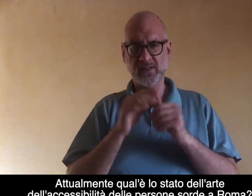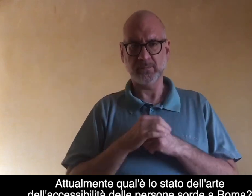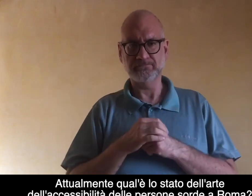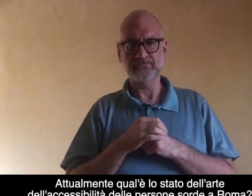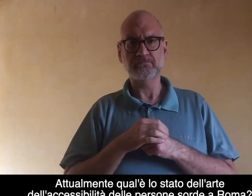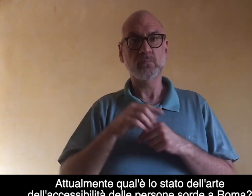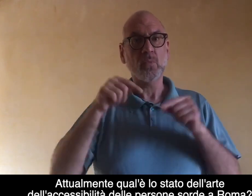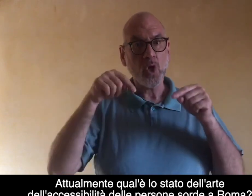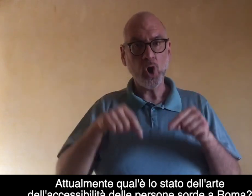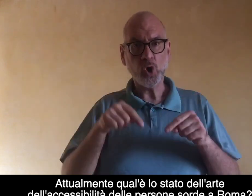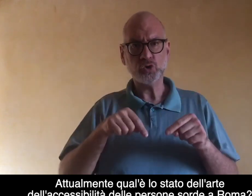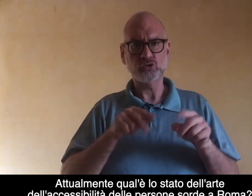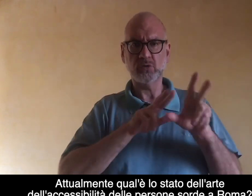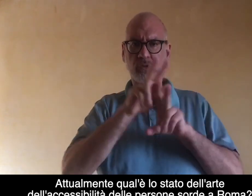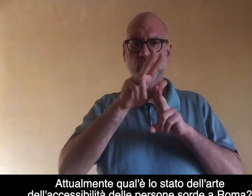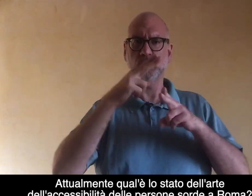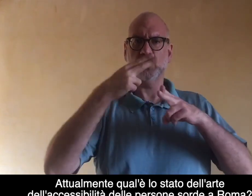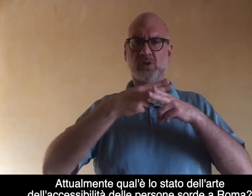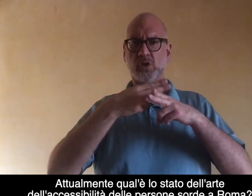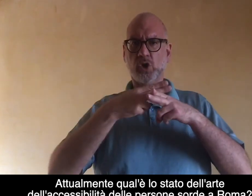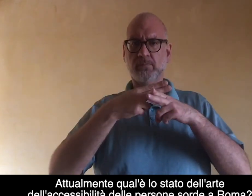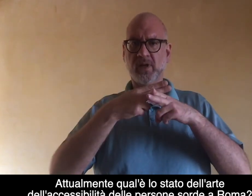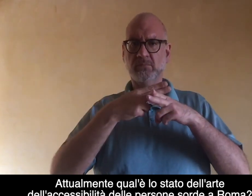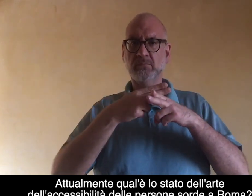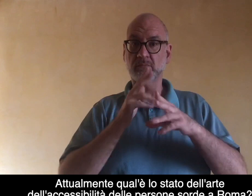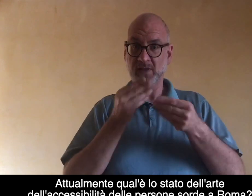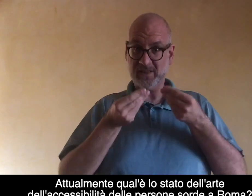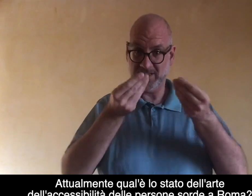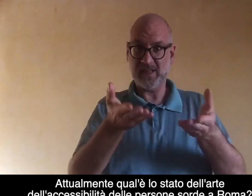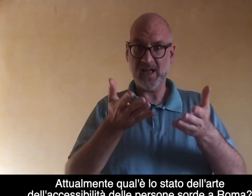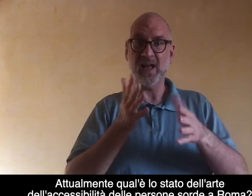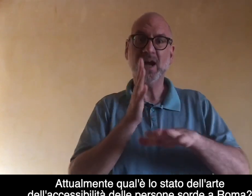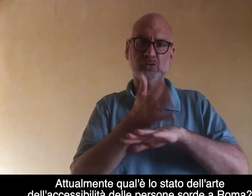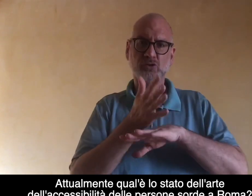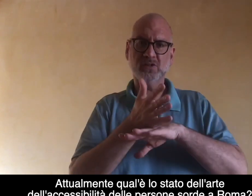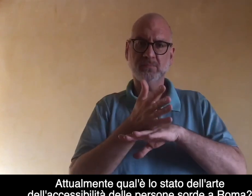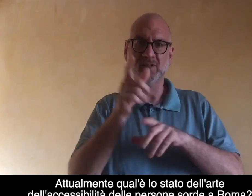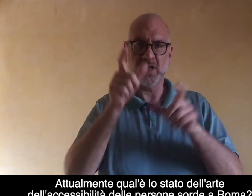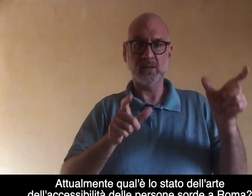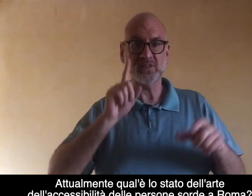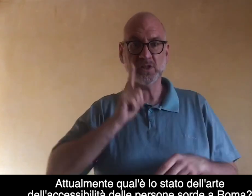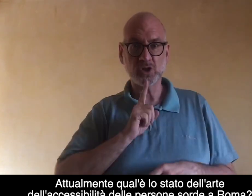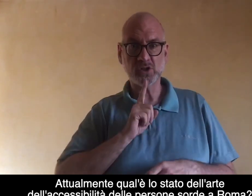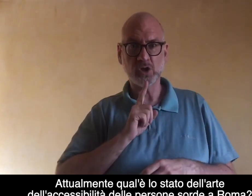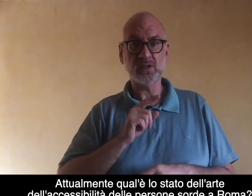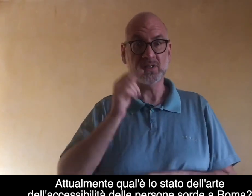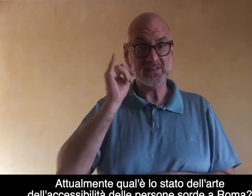segni cortesemente ci vuole dire quale è lo stato dell'arte dell'accessibilità delle persone sorde